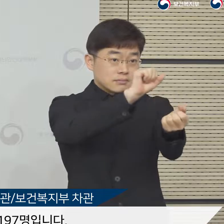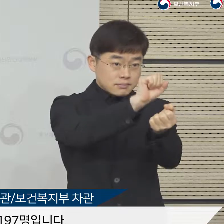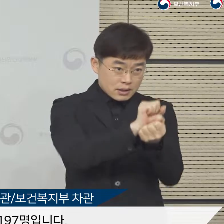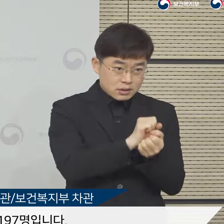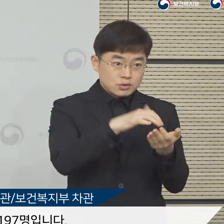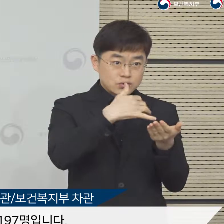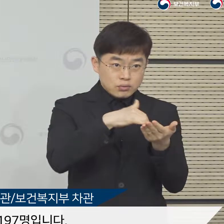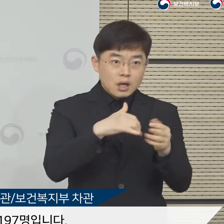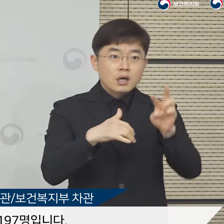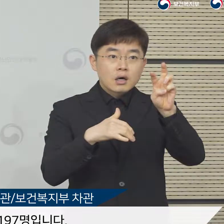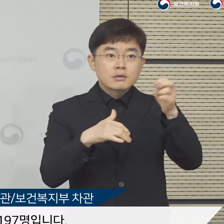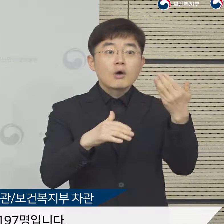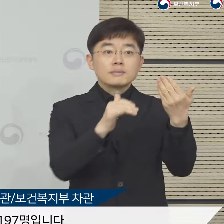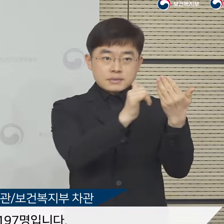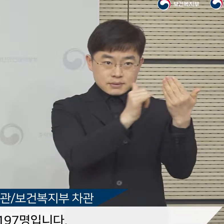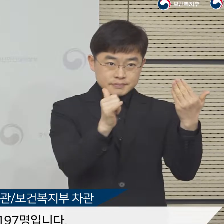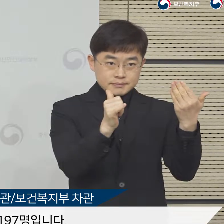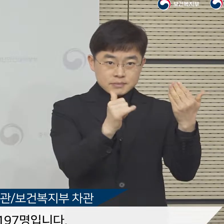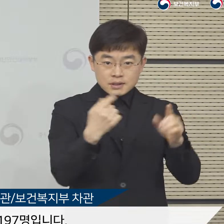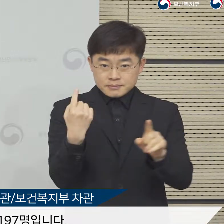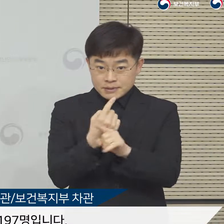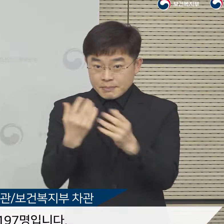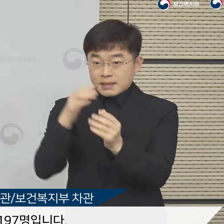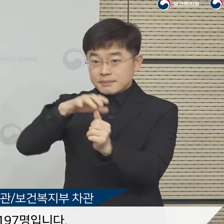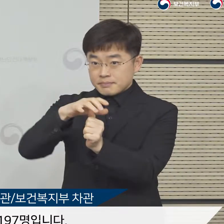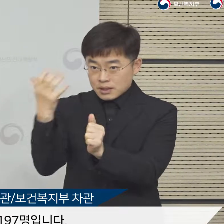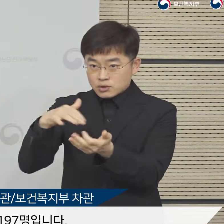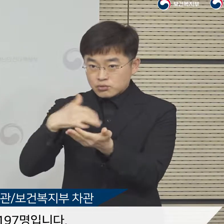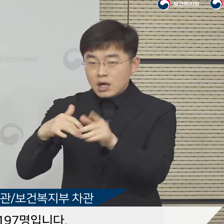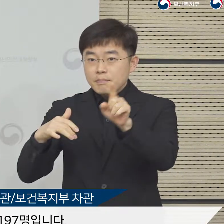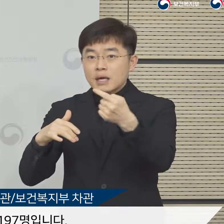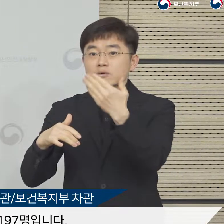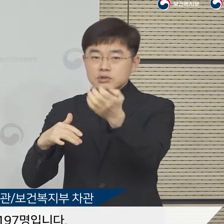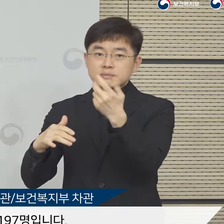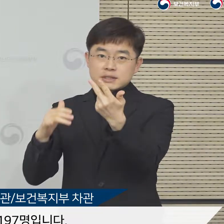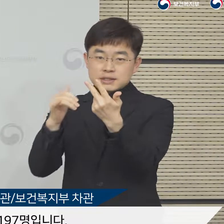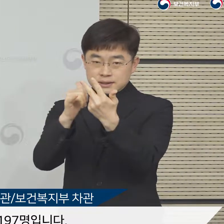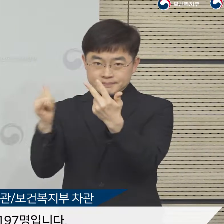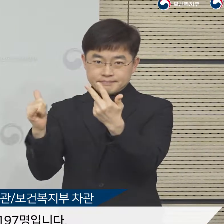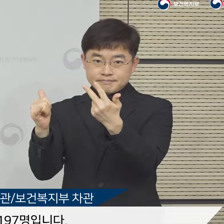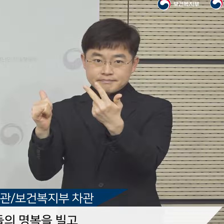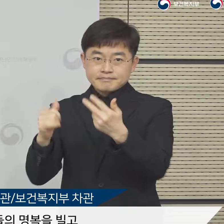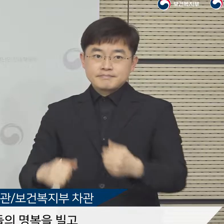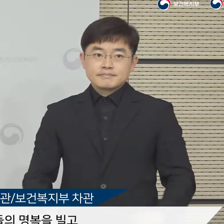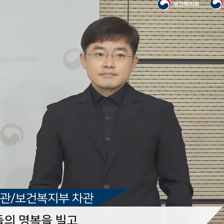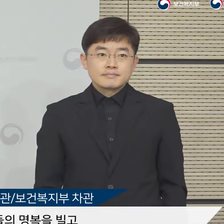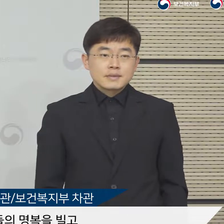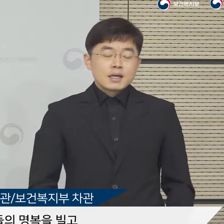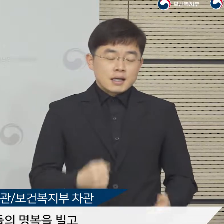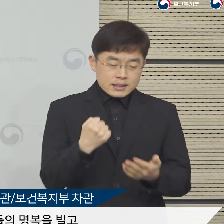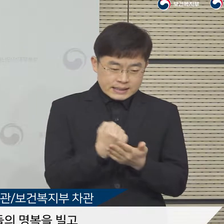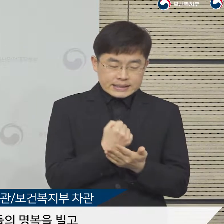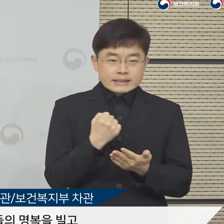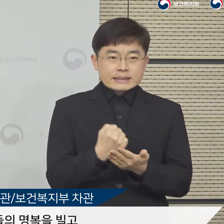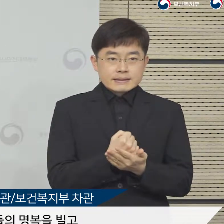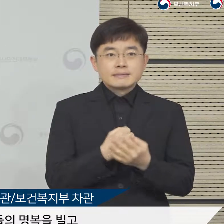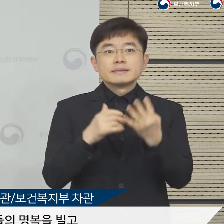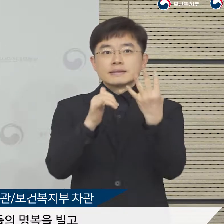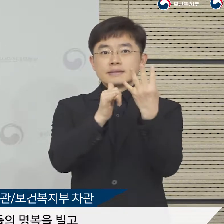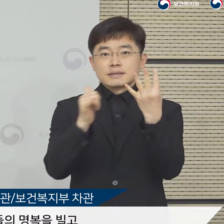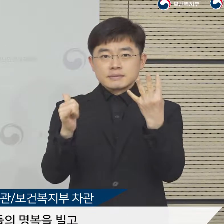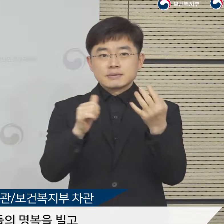확진자는 39명이며 격리 해제는 197명입니다. 안타깝게도